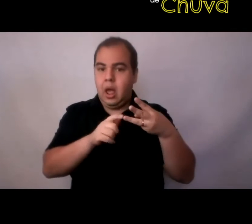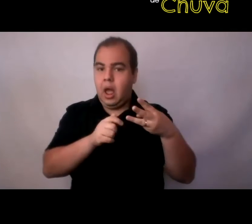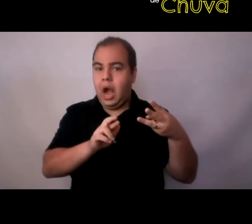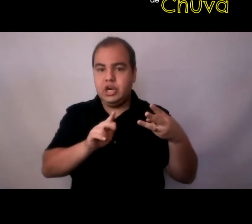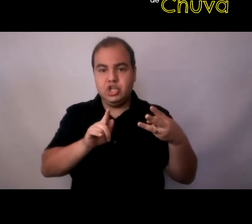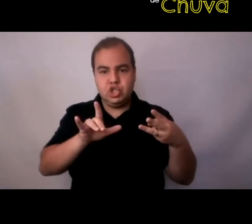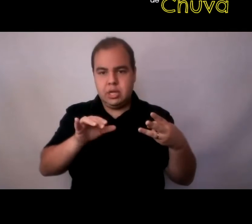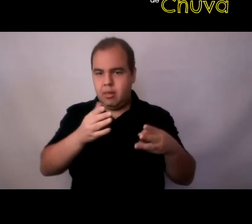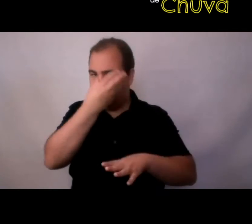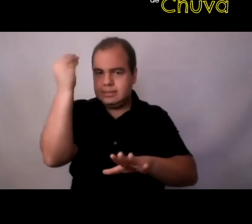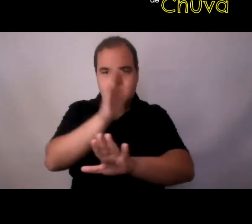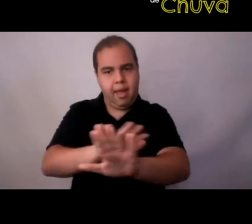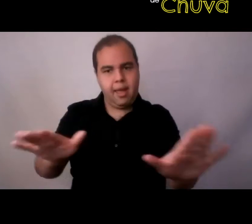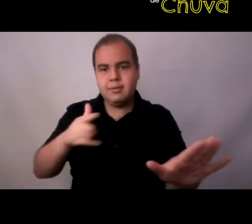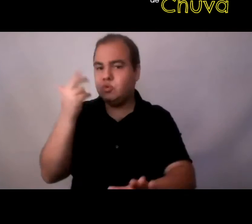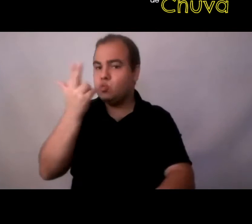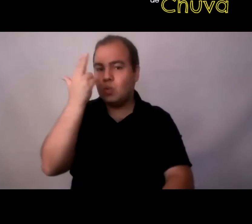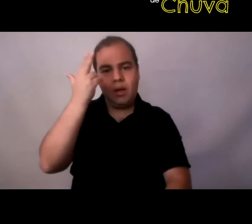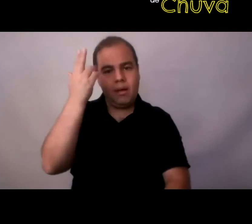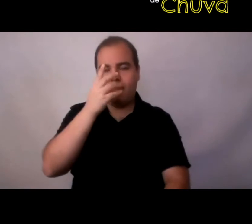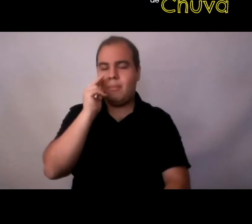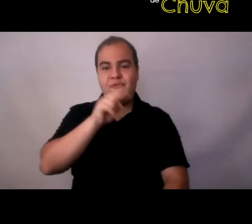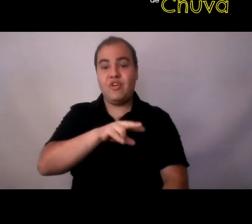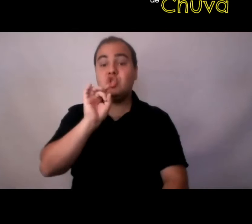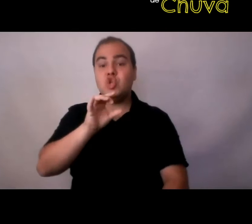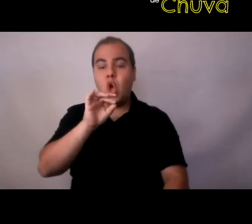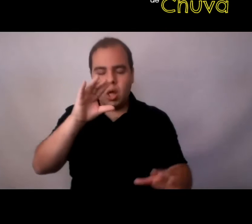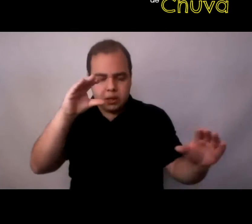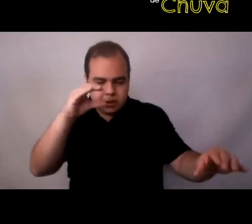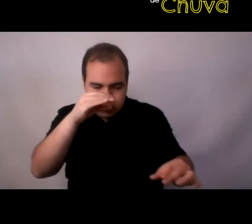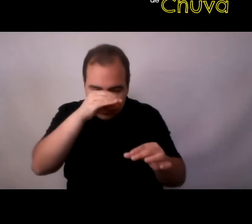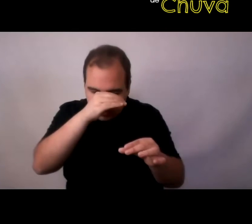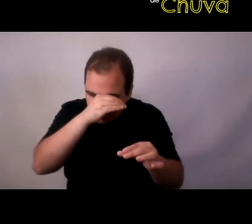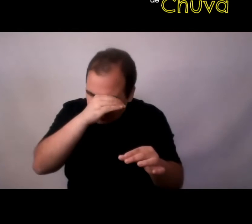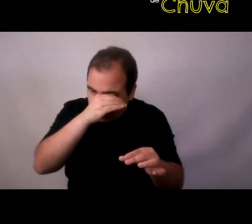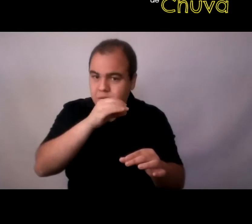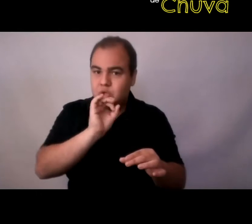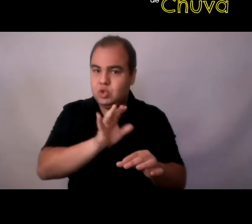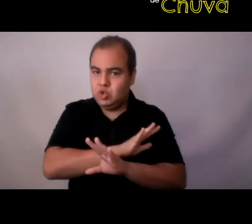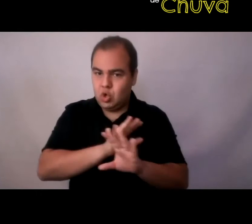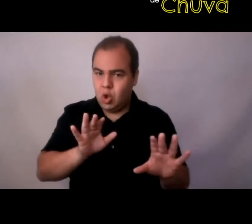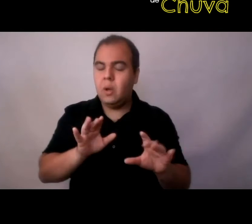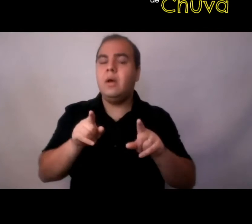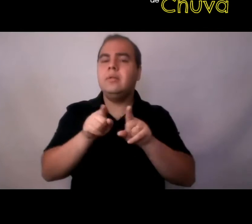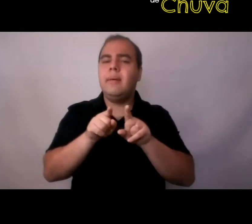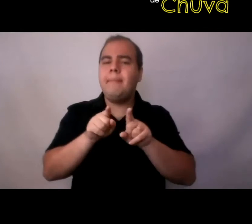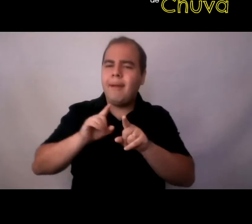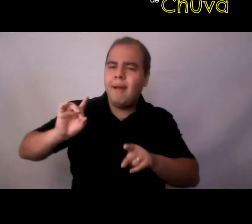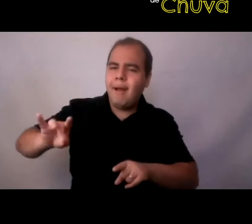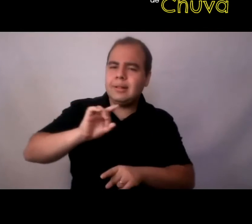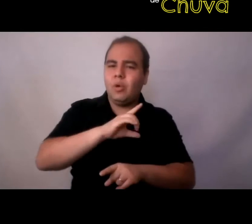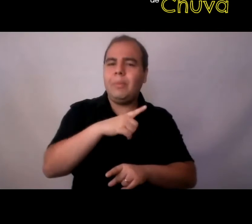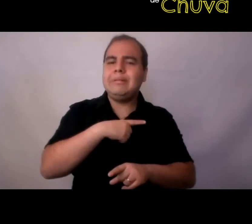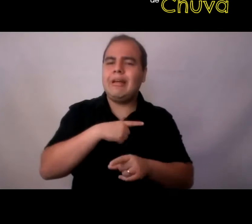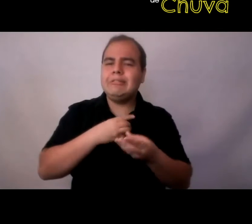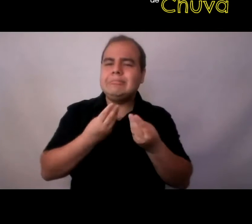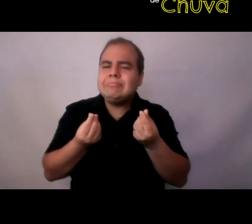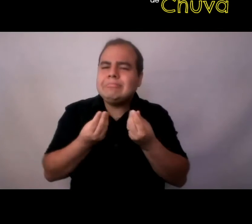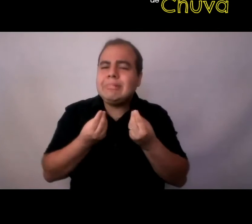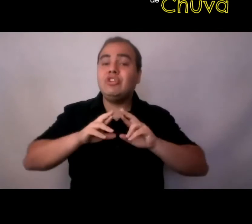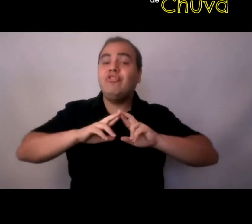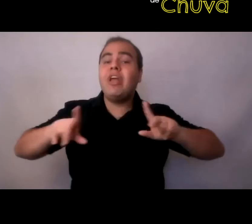dá para enxergar. E aí cada uma delas também tem um comportamento diferente com relação à água. A